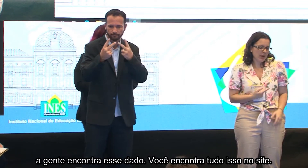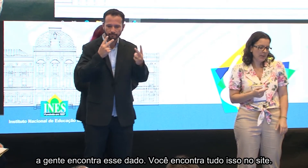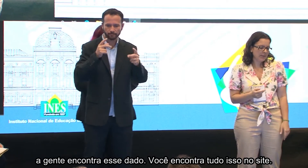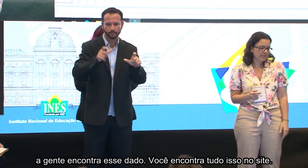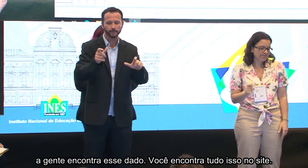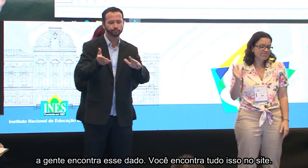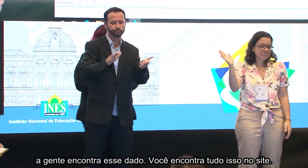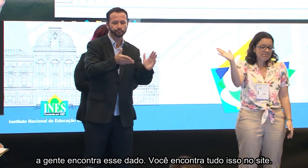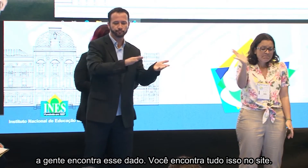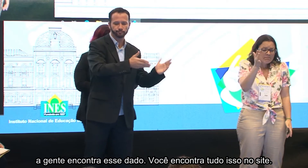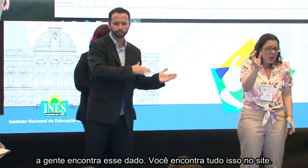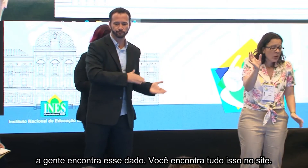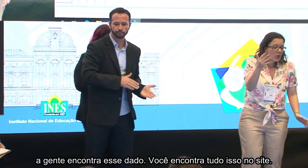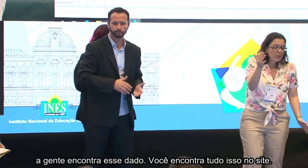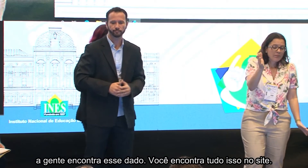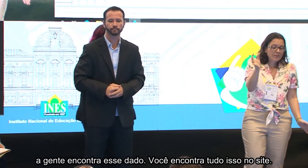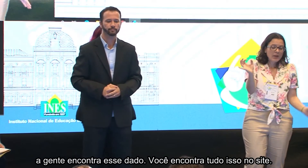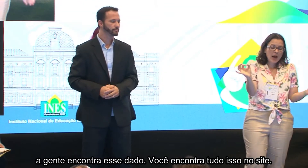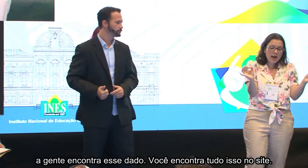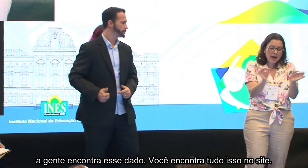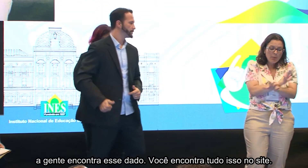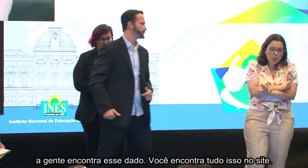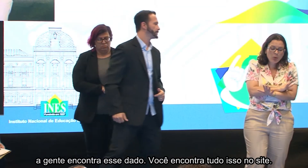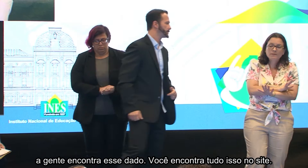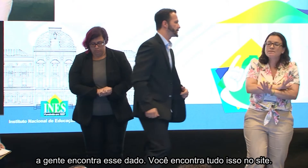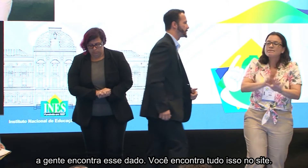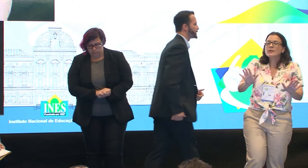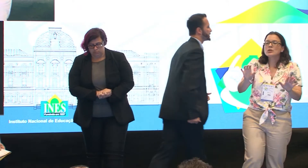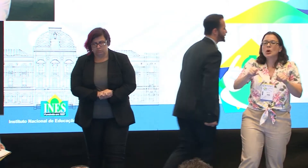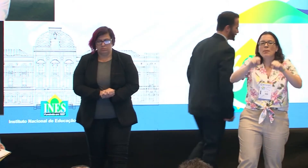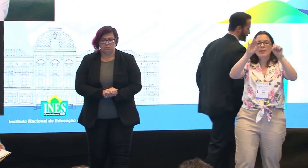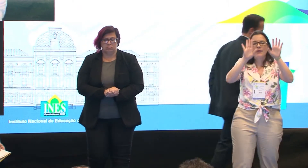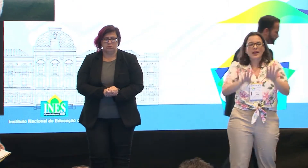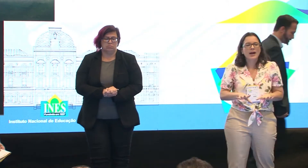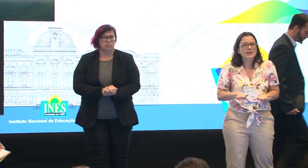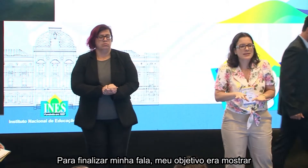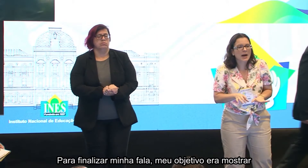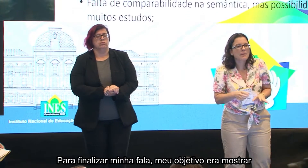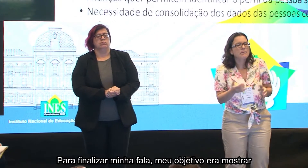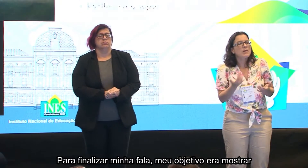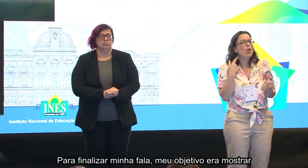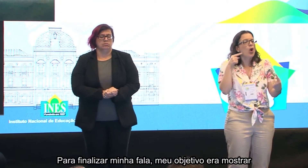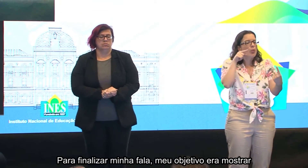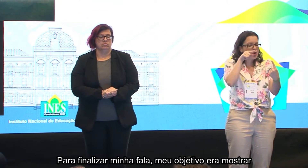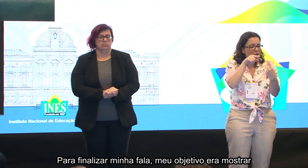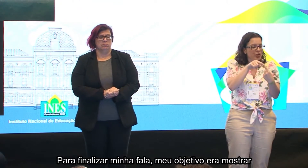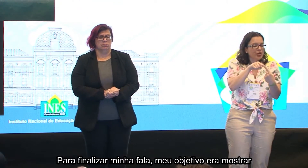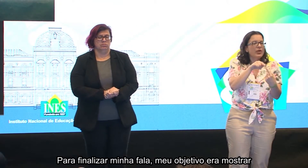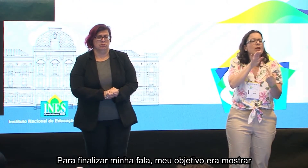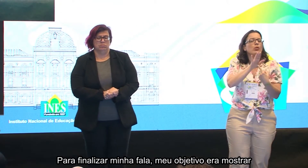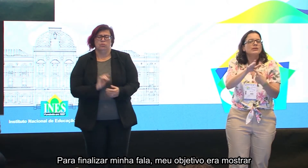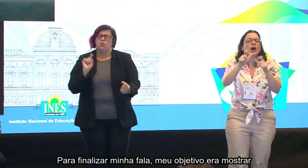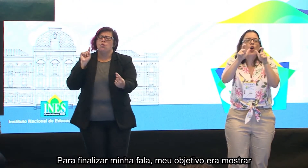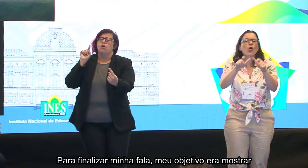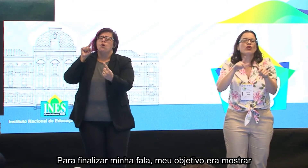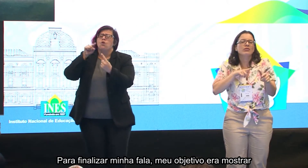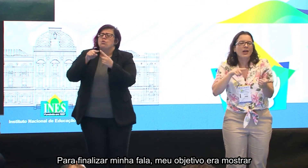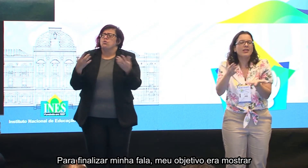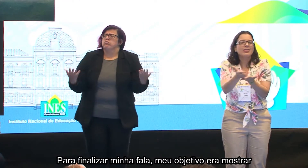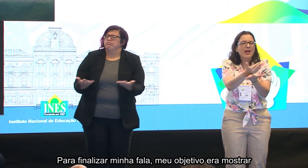Então, você encontra tudo isso no site. Então, para finalizar minha fala, o meu objetivo era